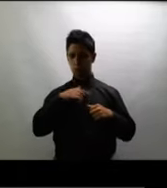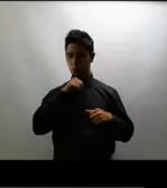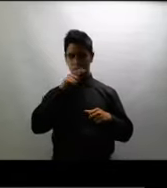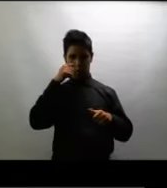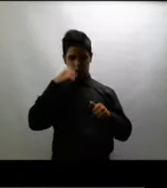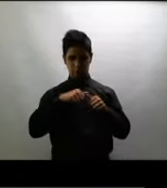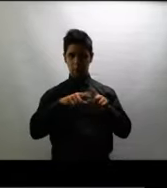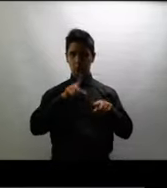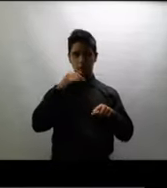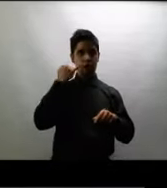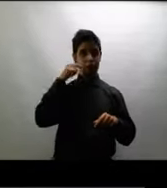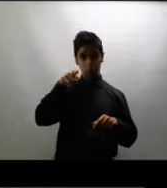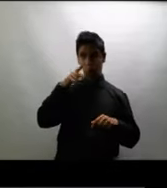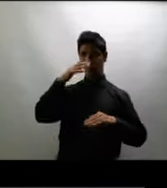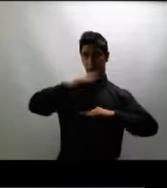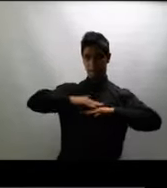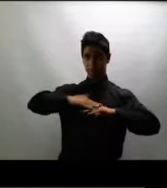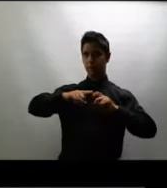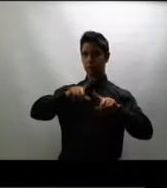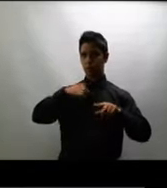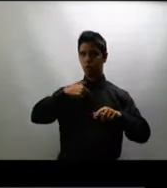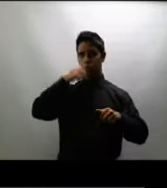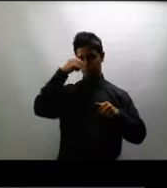Pero podemos entonces dar la página